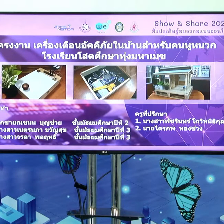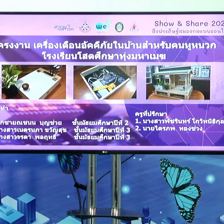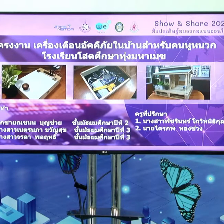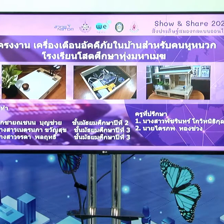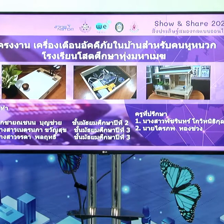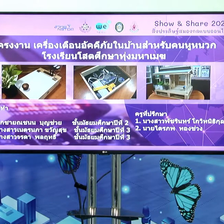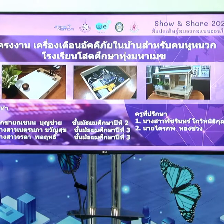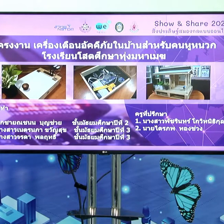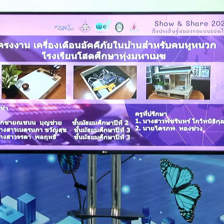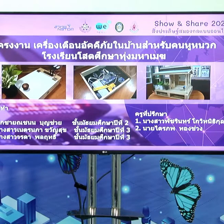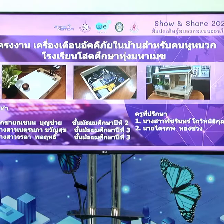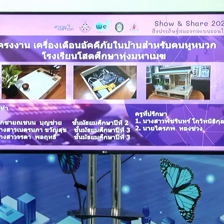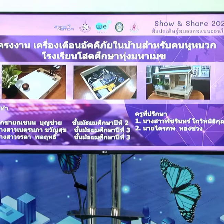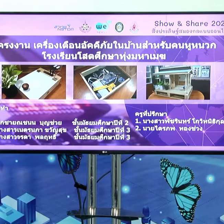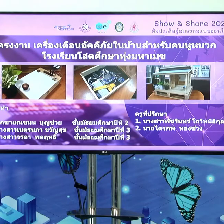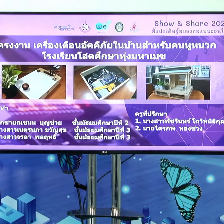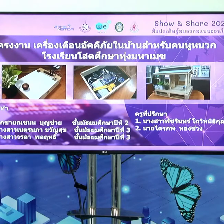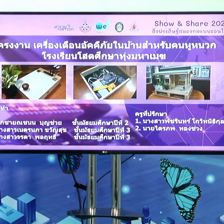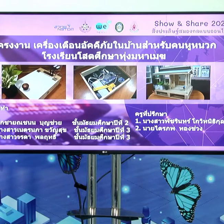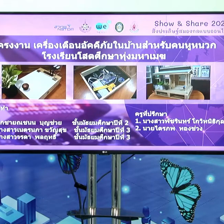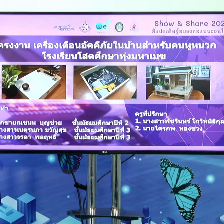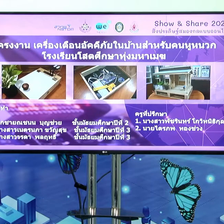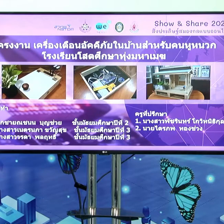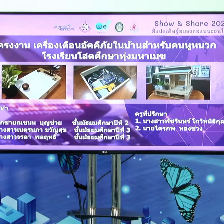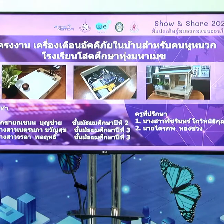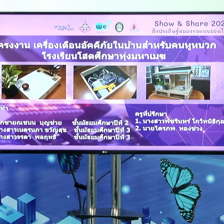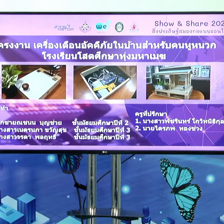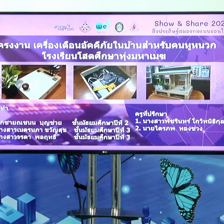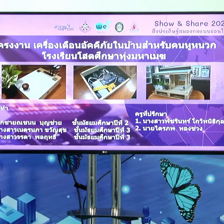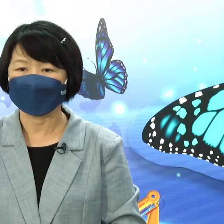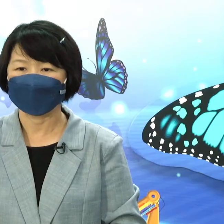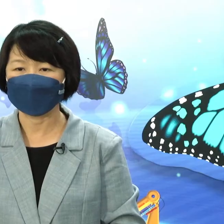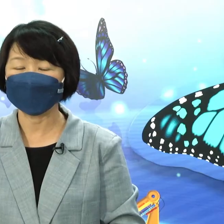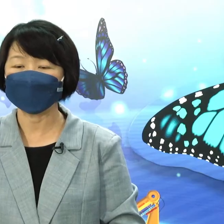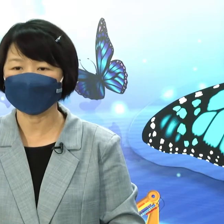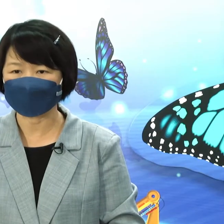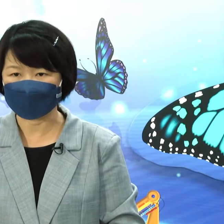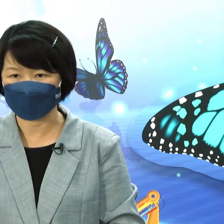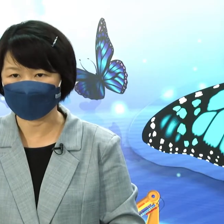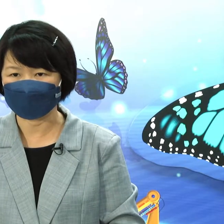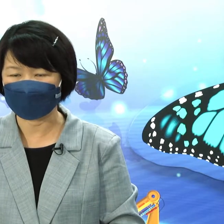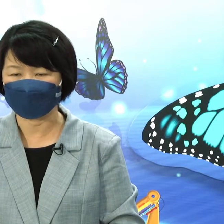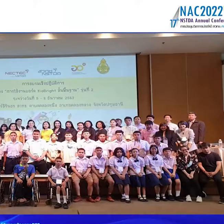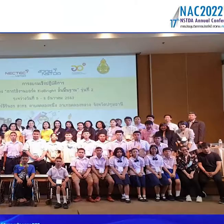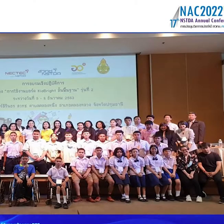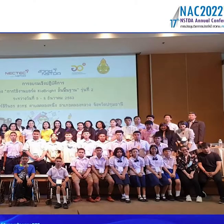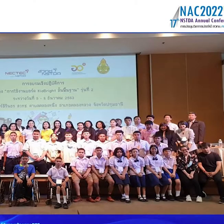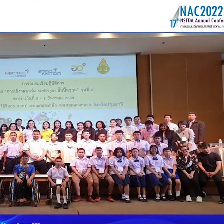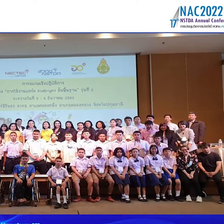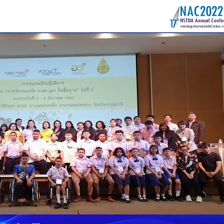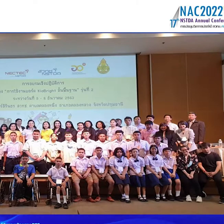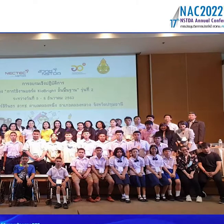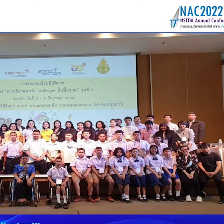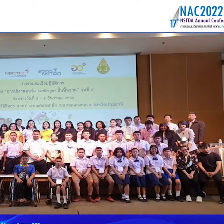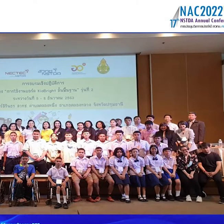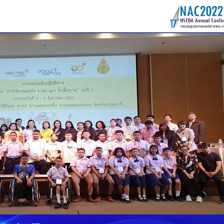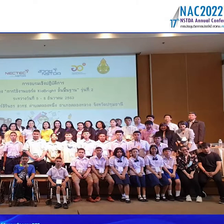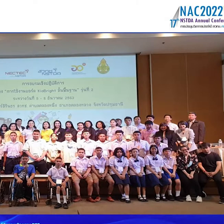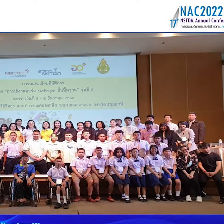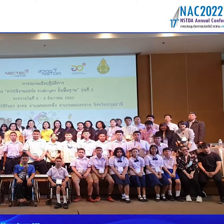ช.เป็นฝ่ายเลขานุการและคณะทำงานโครงการได้ริเริ่มการดำเนินงานโครงการส่งเสริมการเรียนโค้ดดิ้งสำหรับ